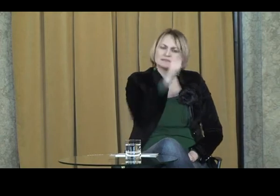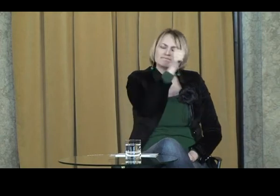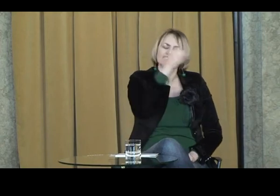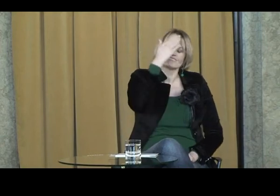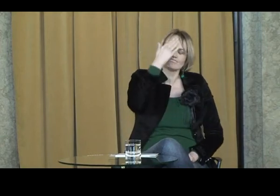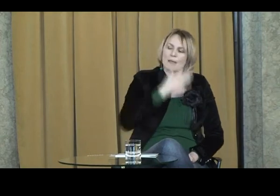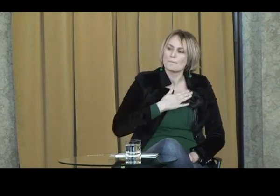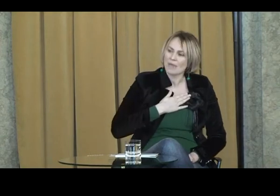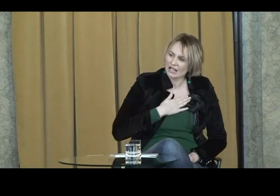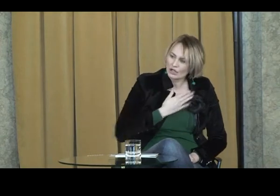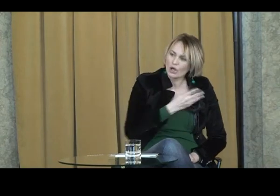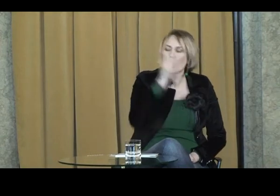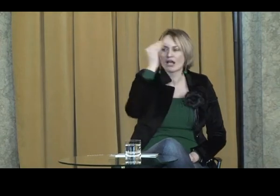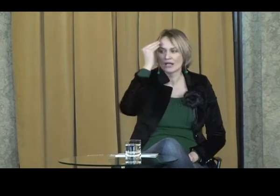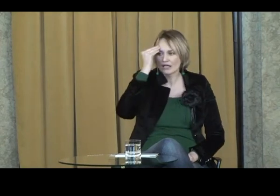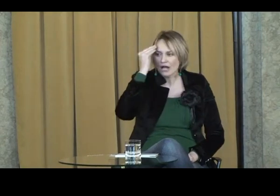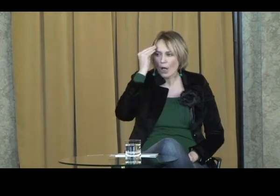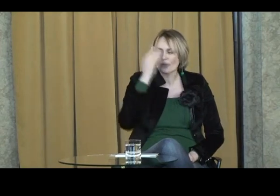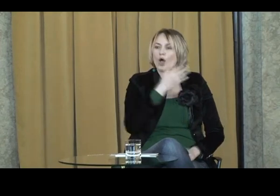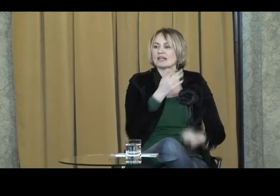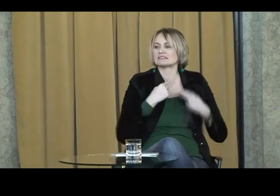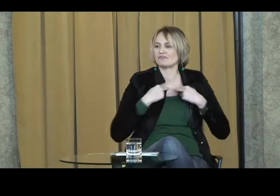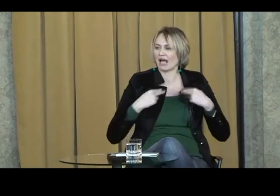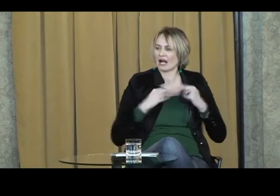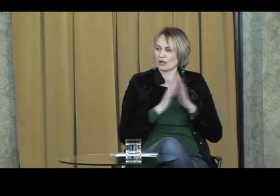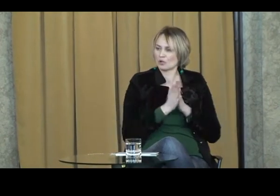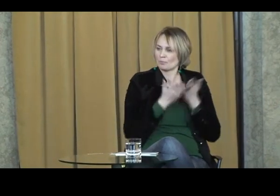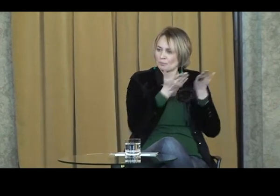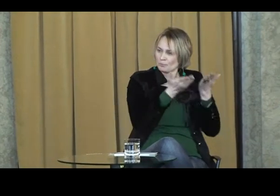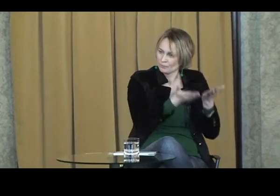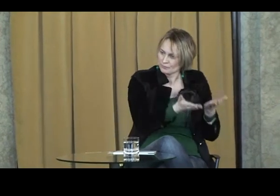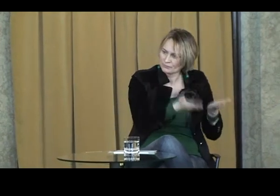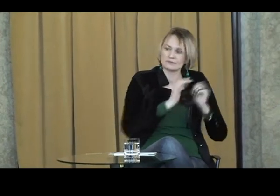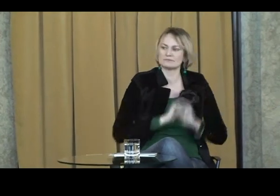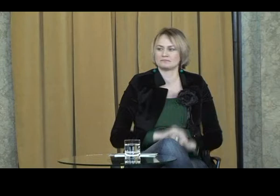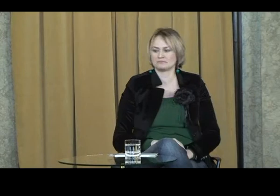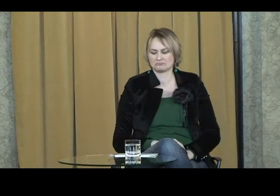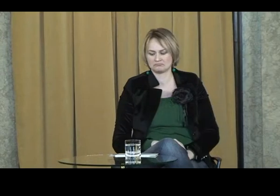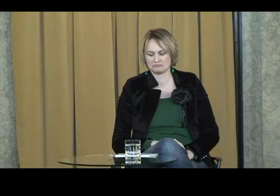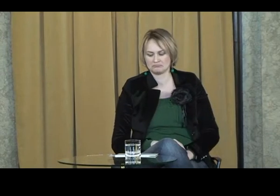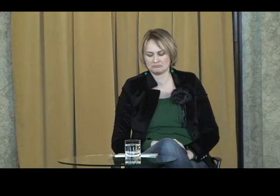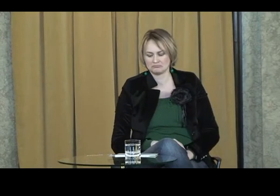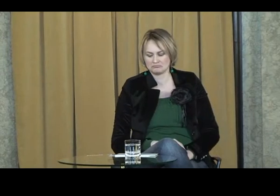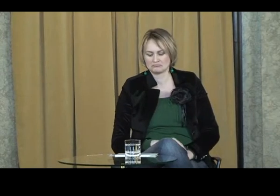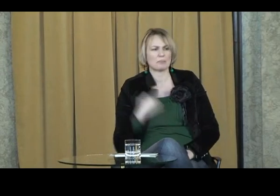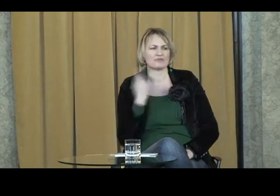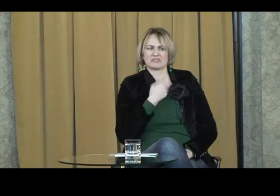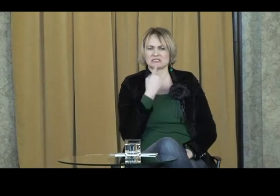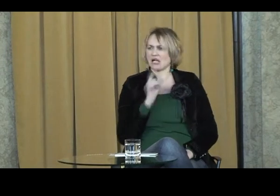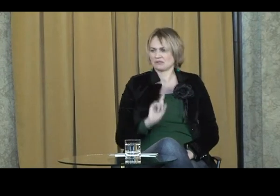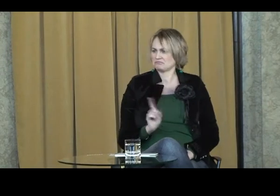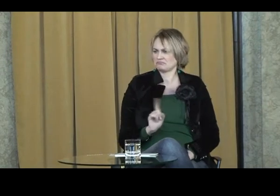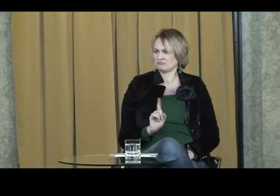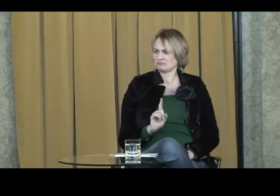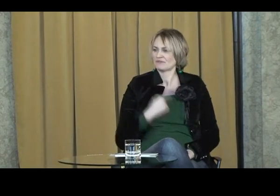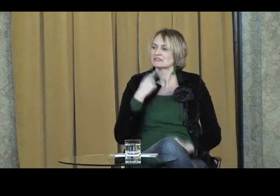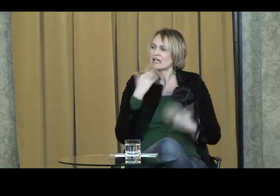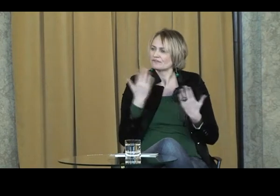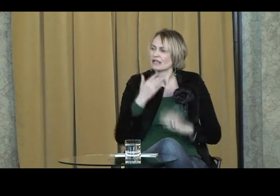gehen, bekehret euch, glaubt an das Evangelium. Wir sagen das nicht.